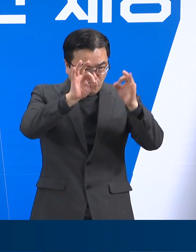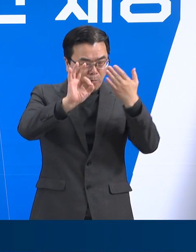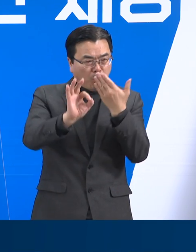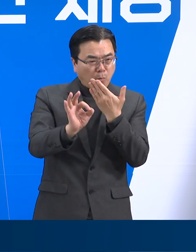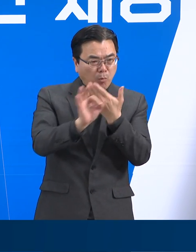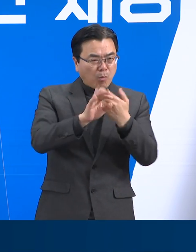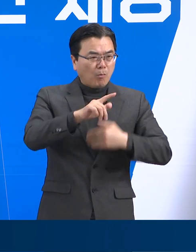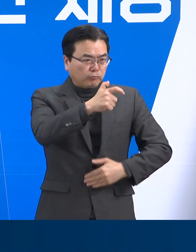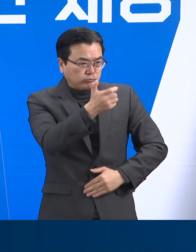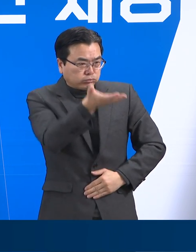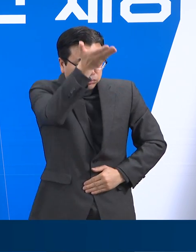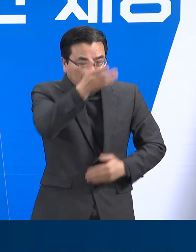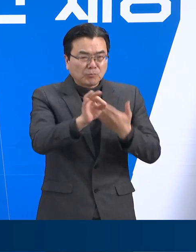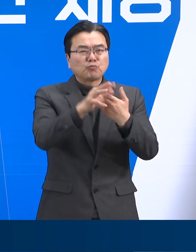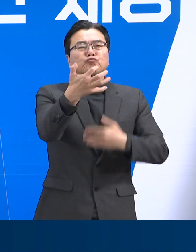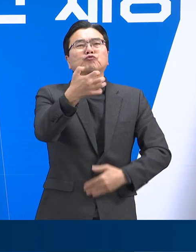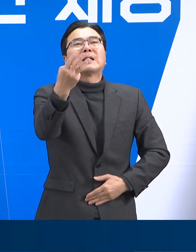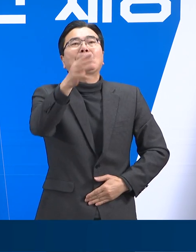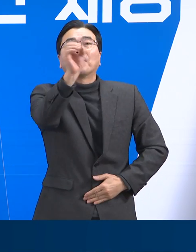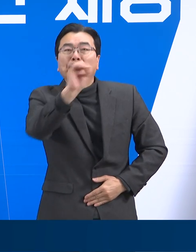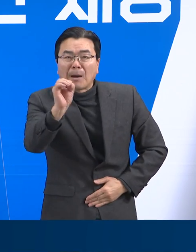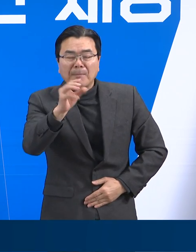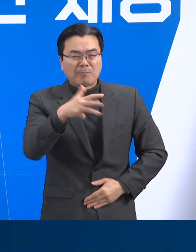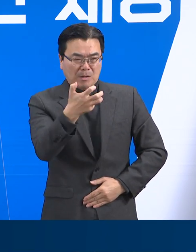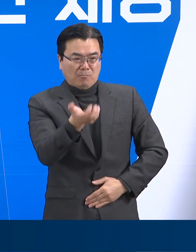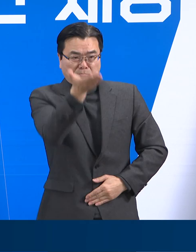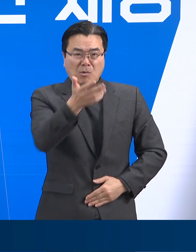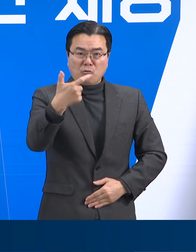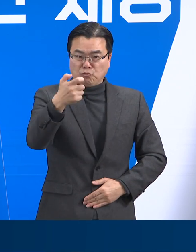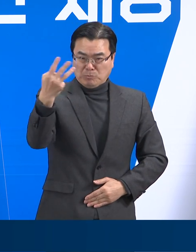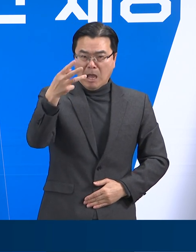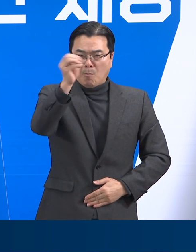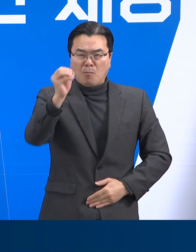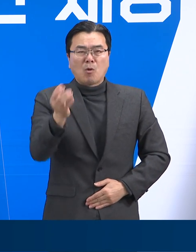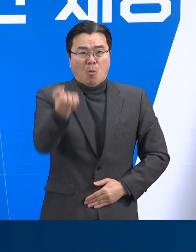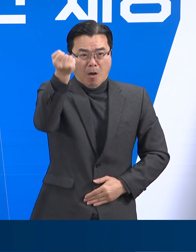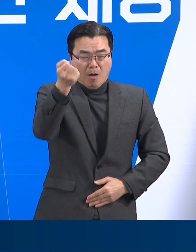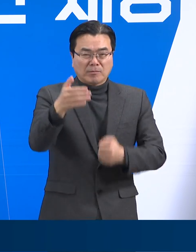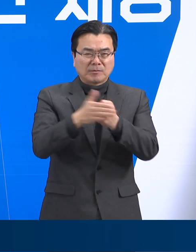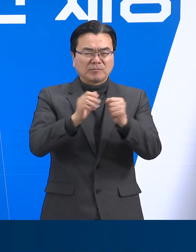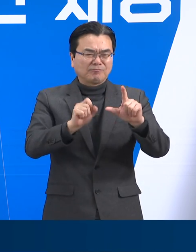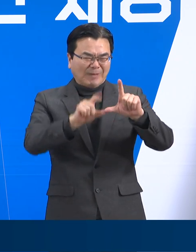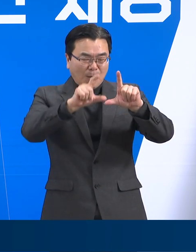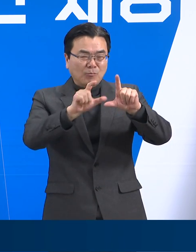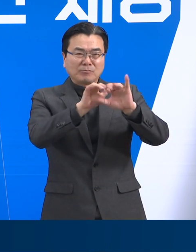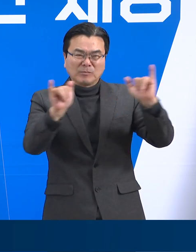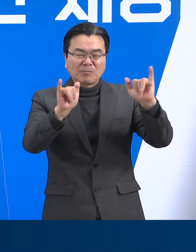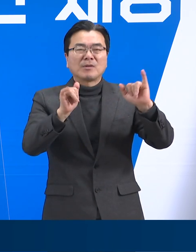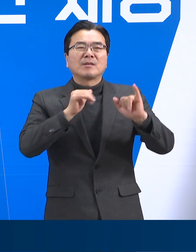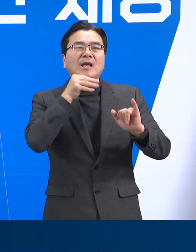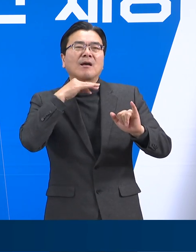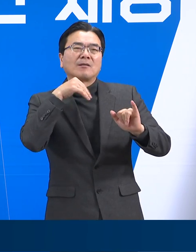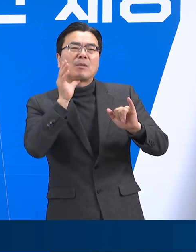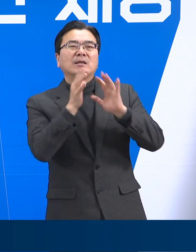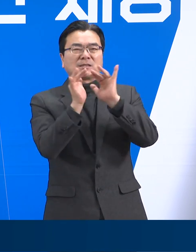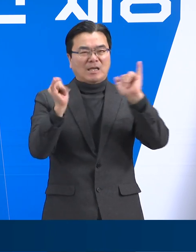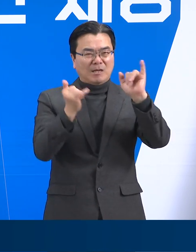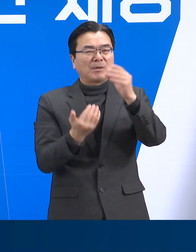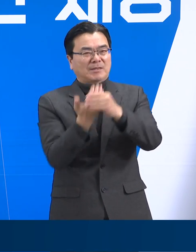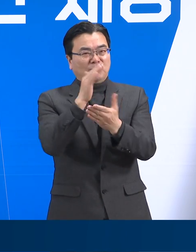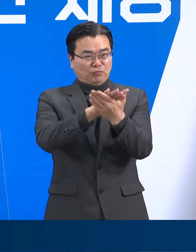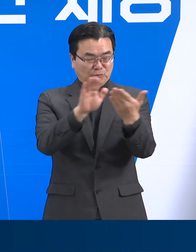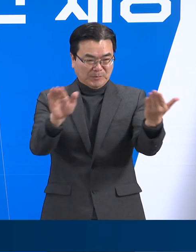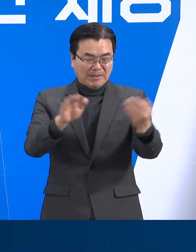60세 이상이 93%, 80세 이상이 63%를 차지하는 등 대부분의 사망자가 고령층에서 발생하고